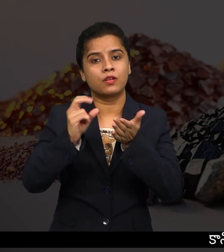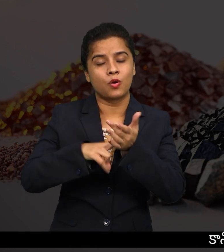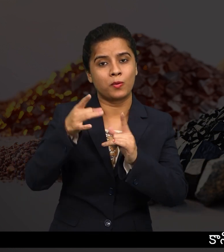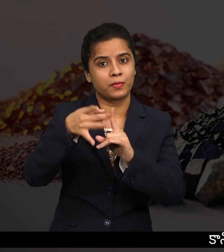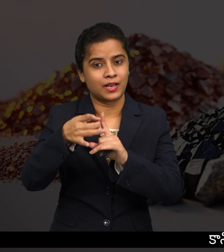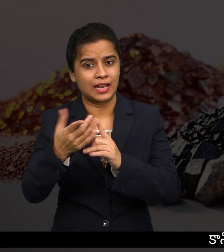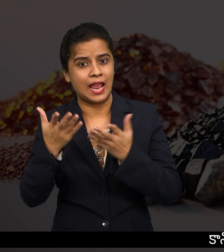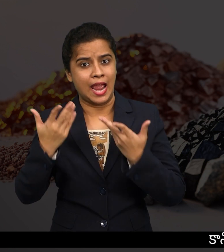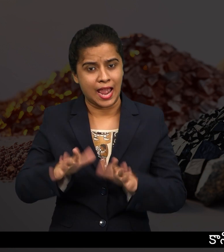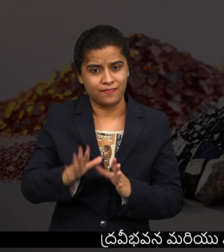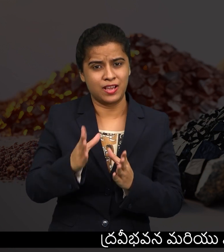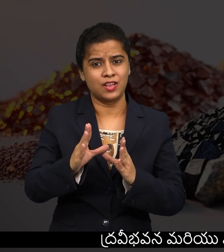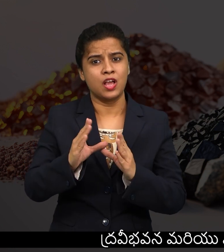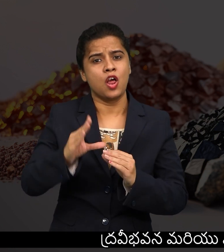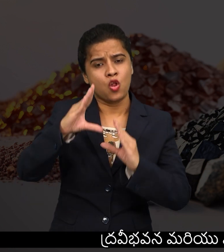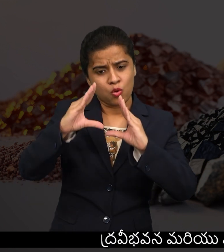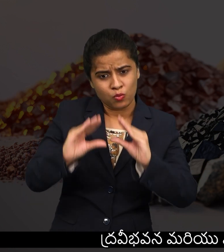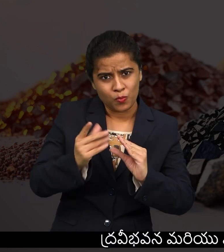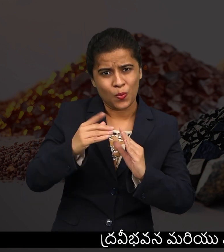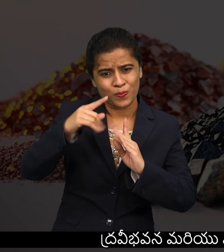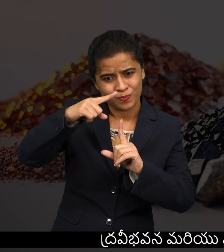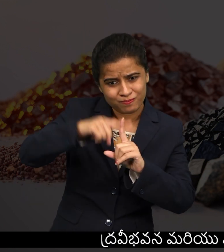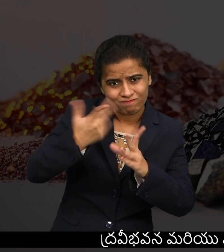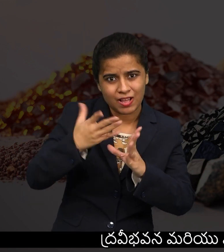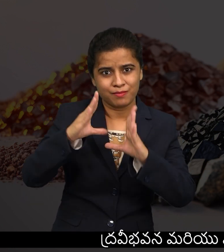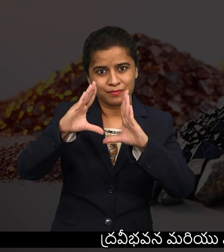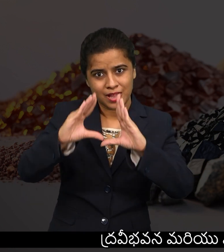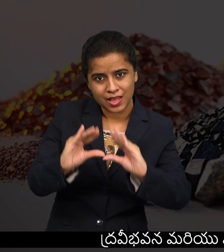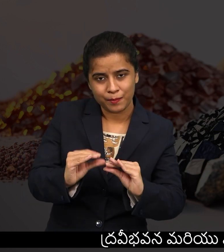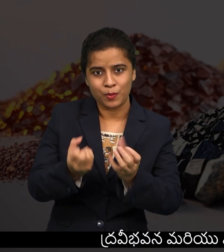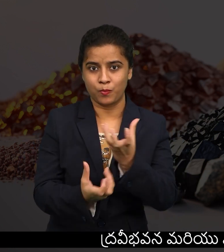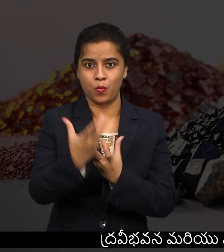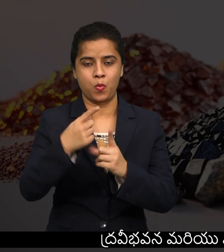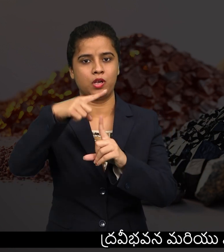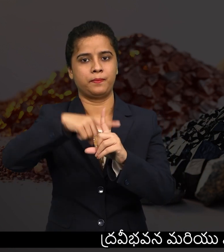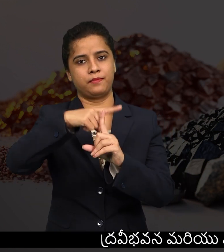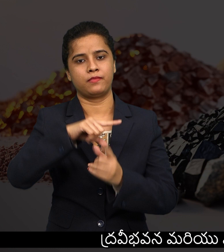కానీ లోహాలు తక్కువ ద్రవీభవన మరియు మరిగే పాయింట్లను కలిగి ఉంటాయి.